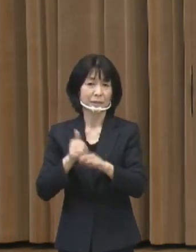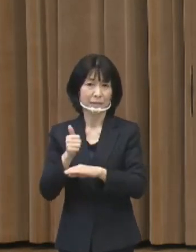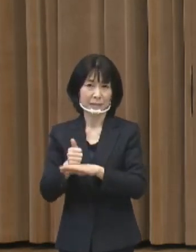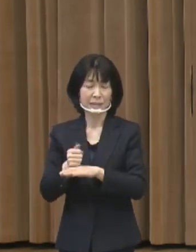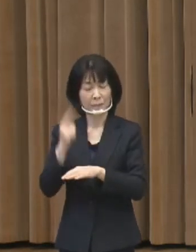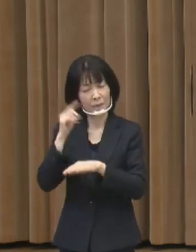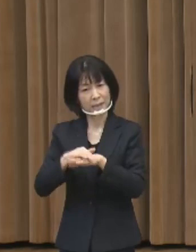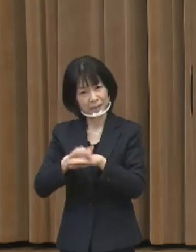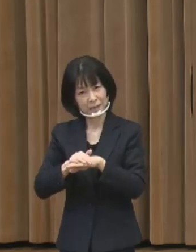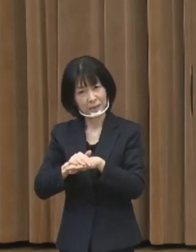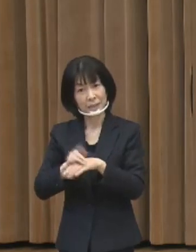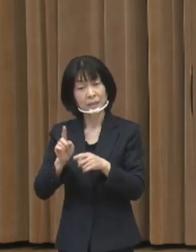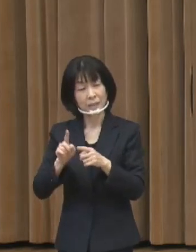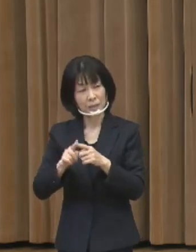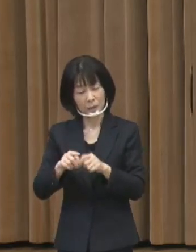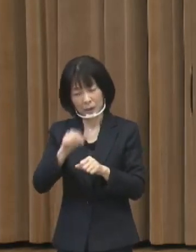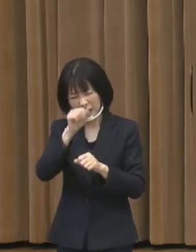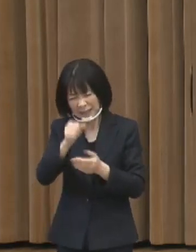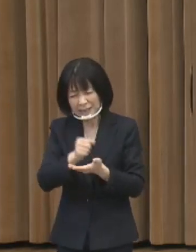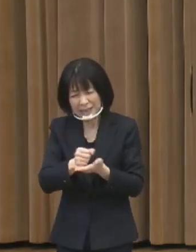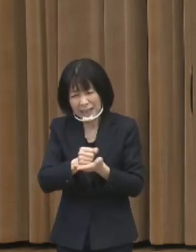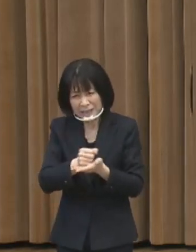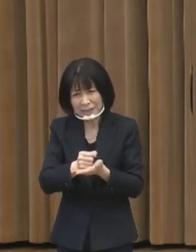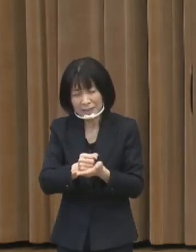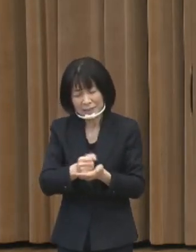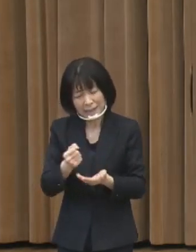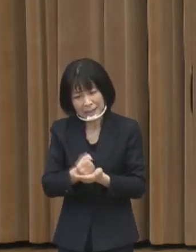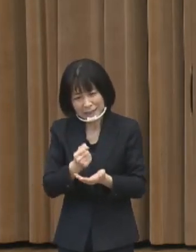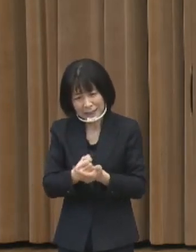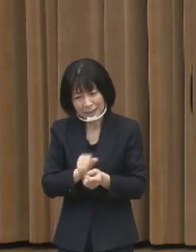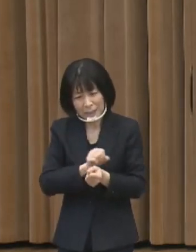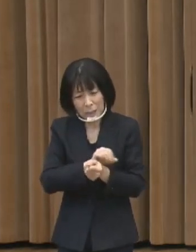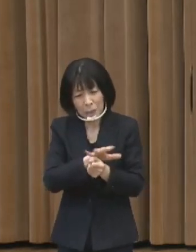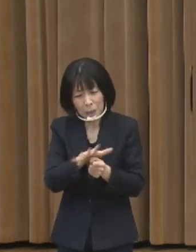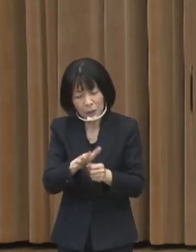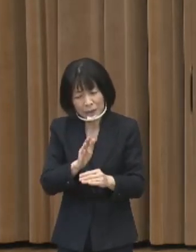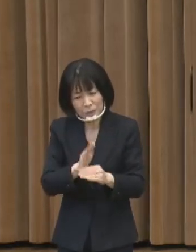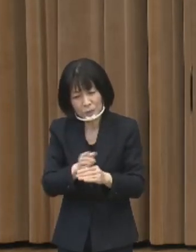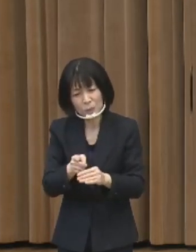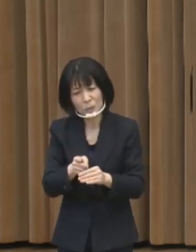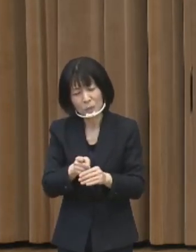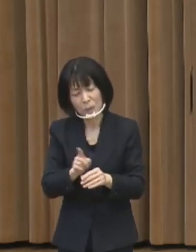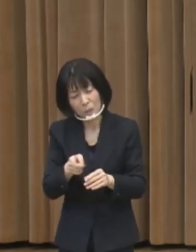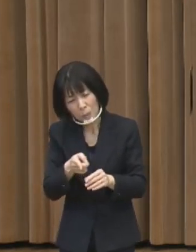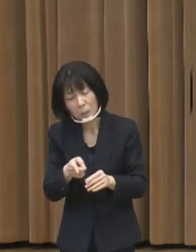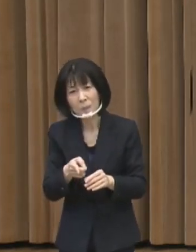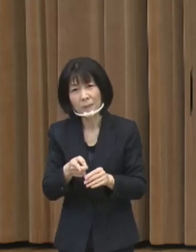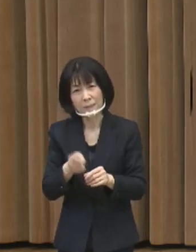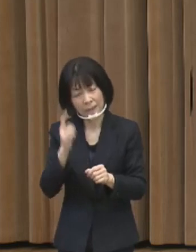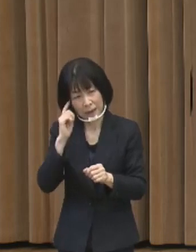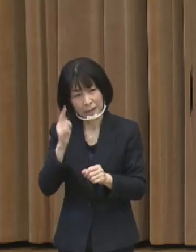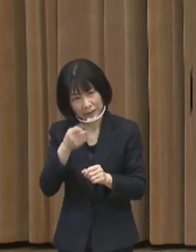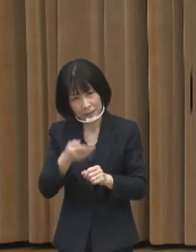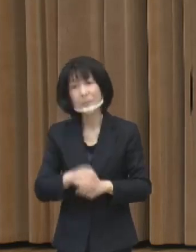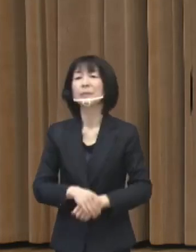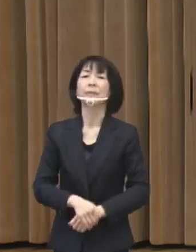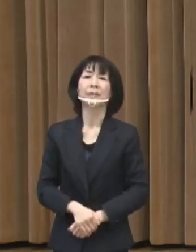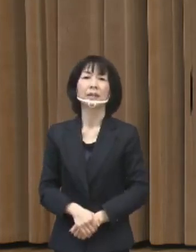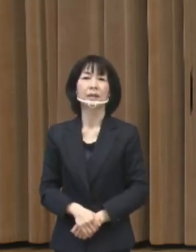とですね、あとせっかくのこのチャンスで、こういうコロナの中でどう生かしていくかという お考えがあればお聞かせください。 は